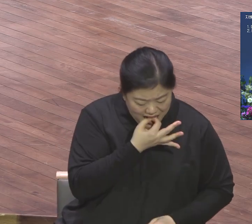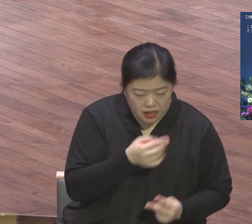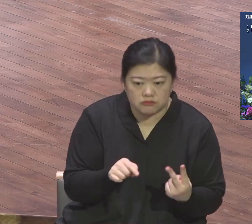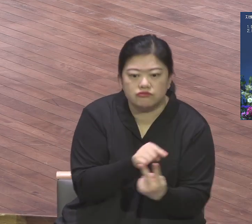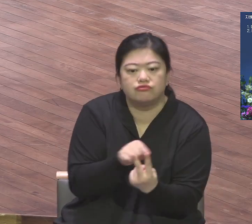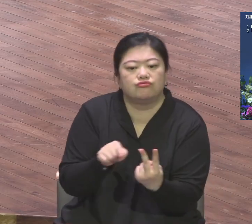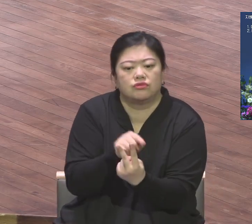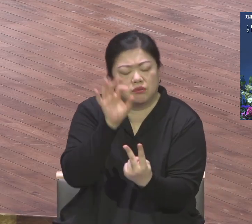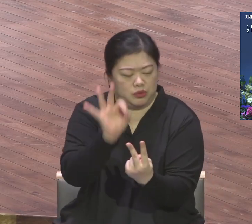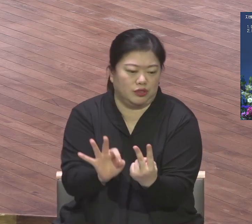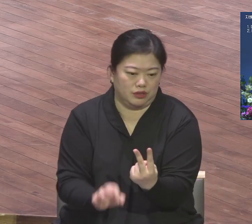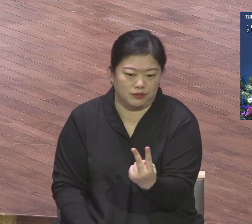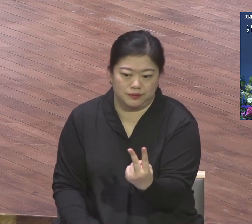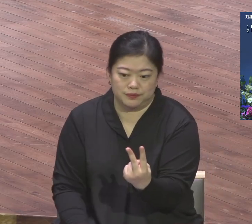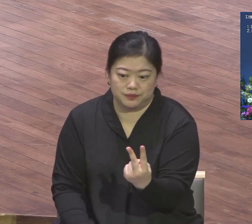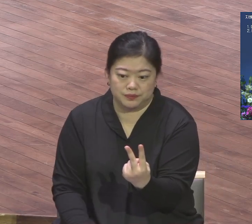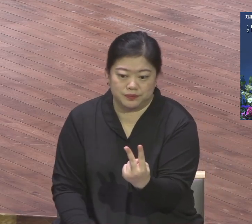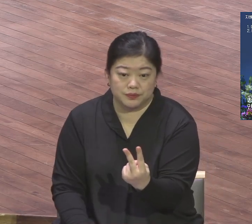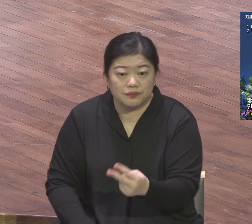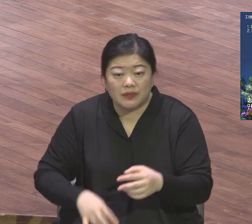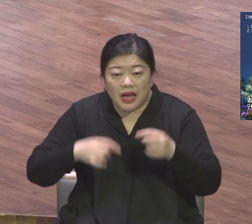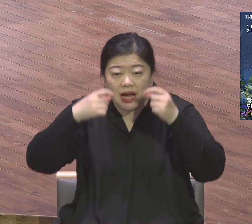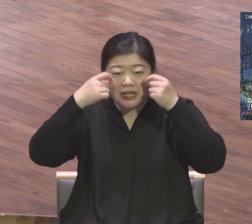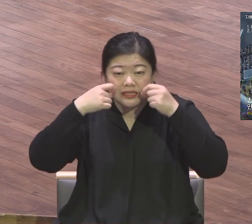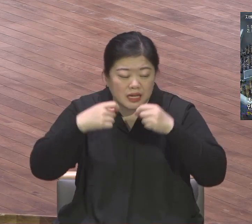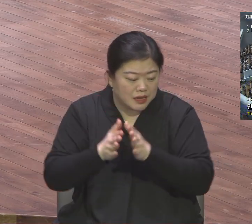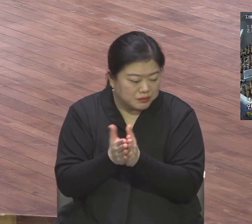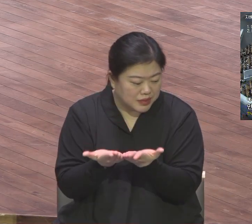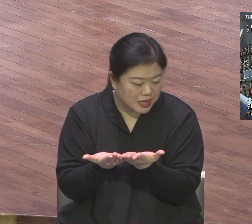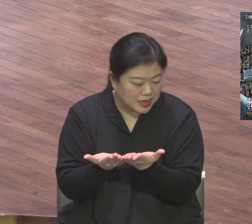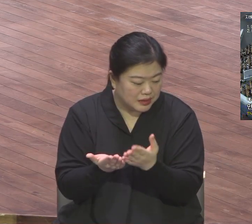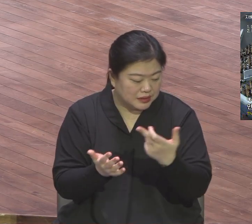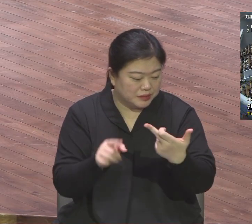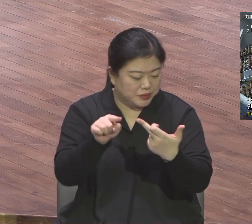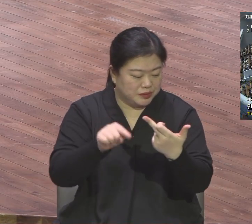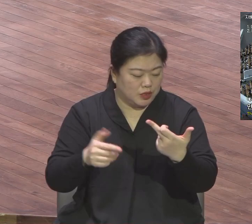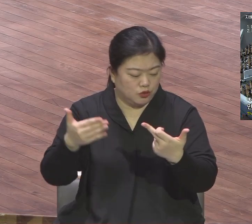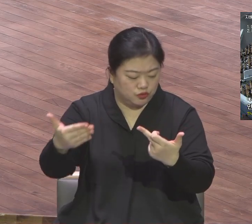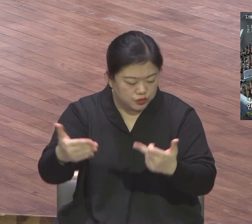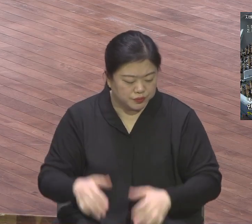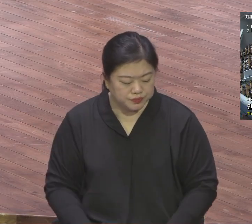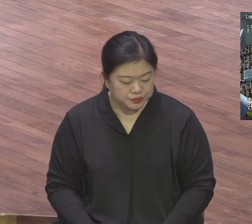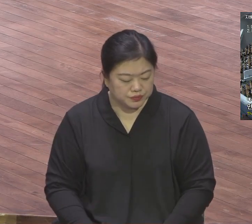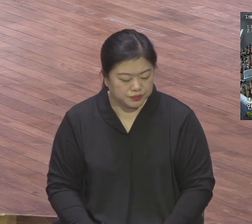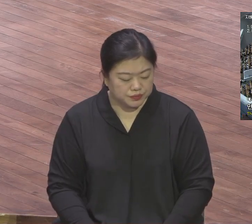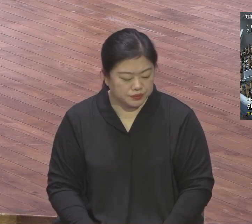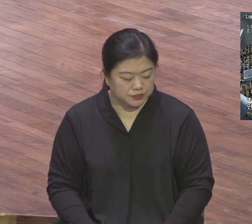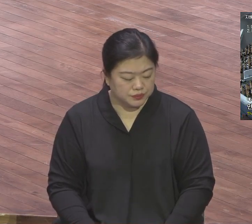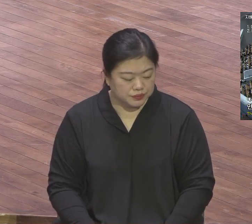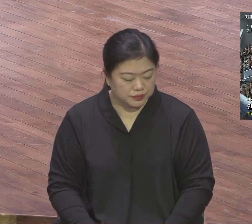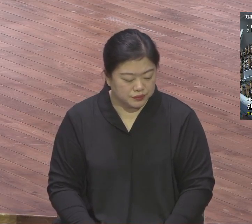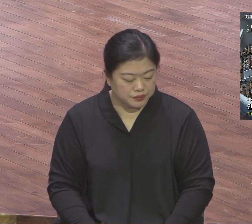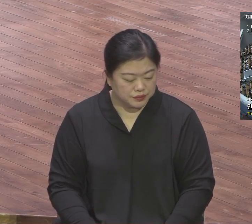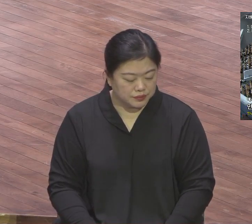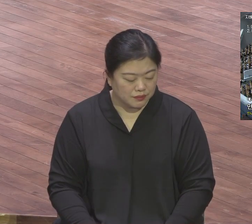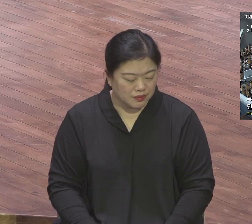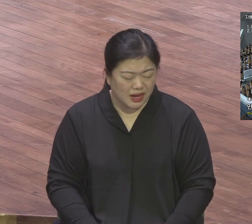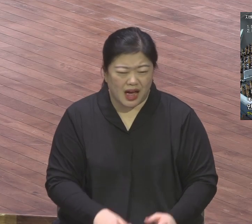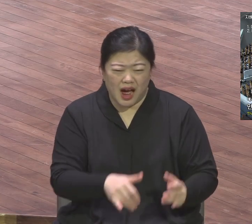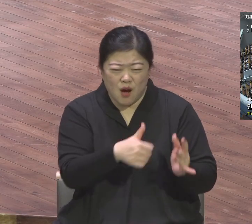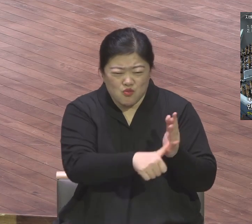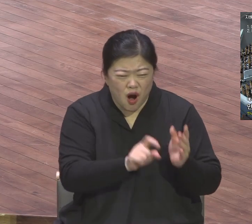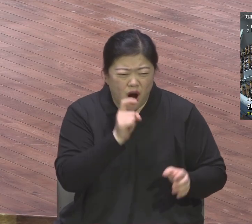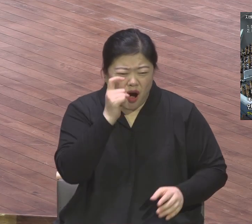예레미야 17장 9절에 보면 만물보다 심히 거짓되고 심히 부패한